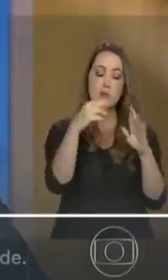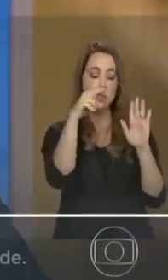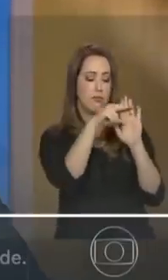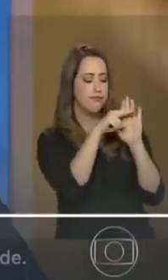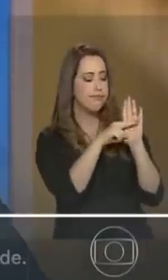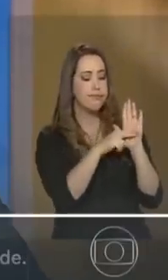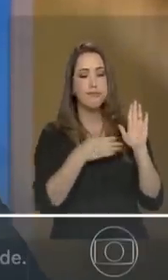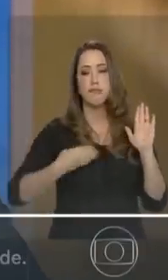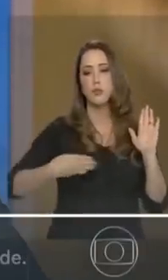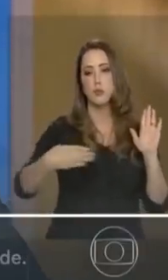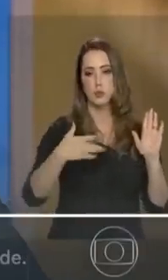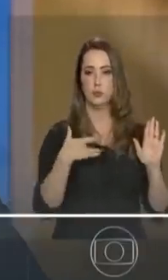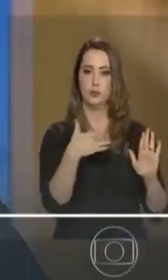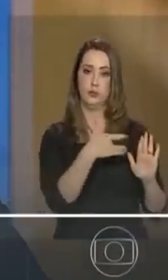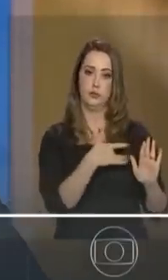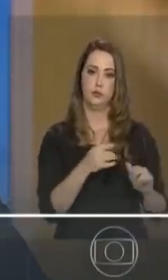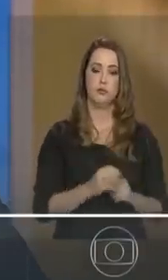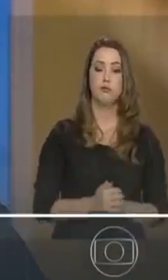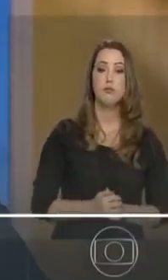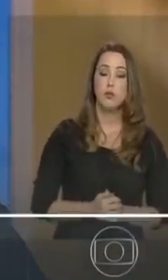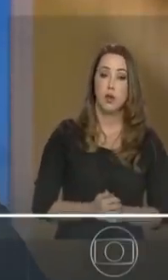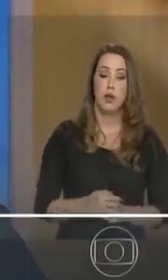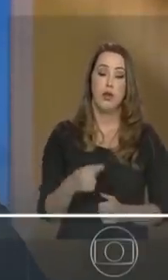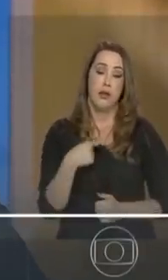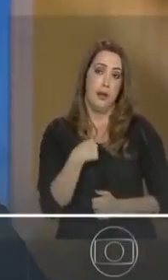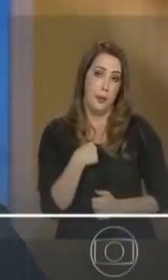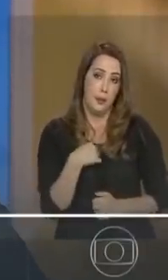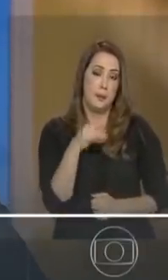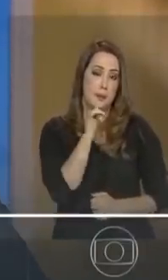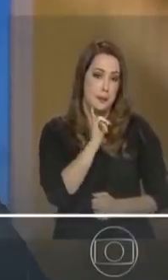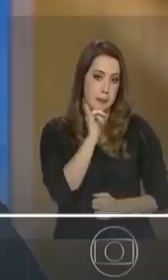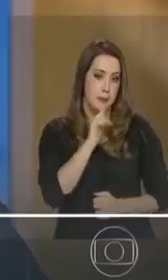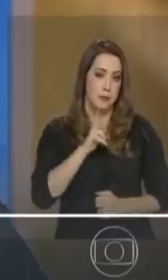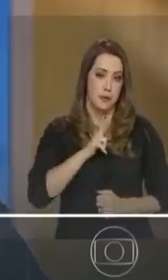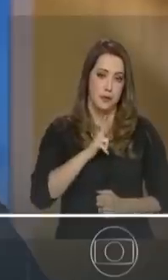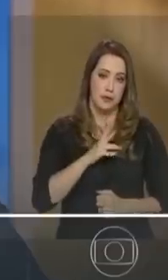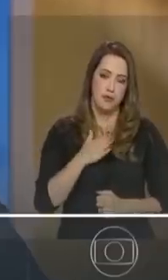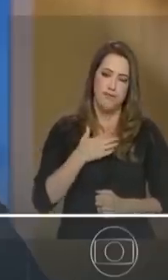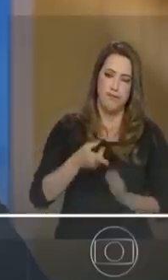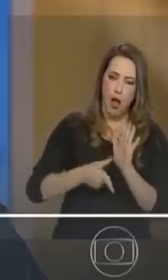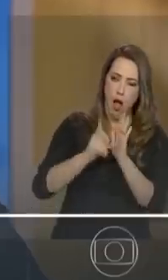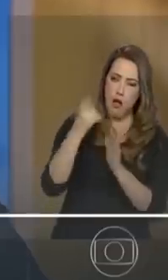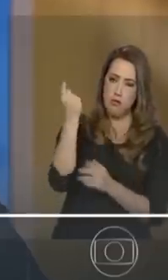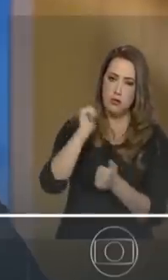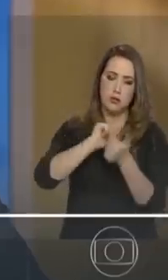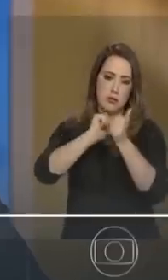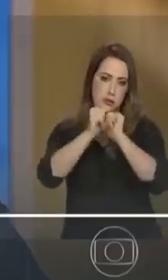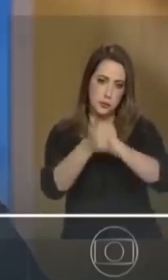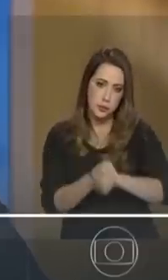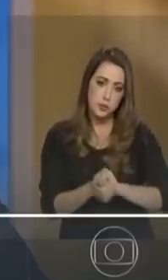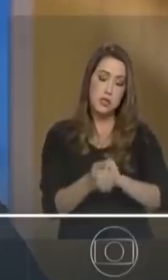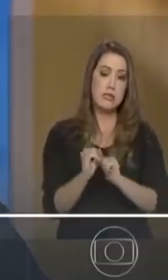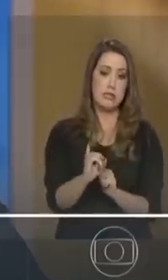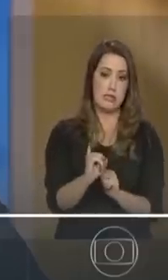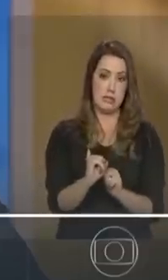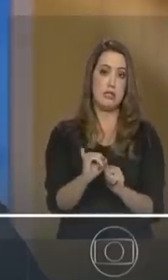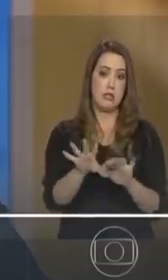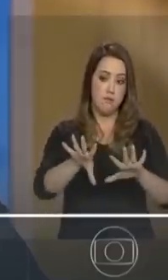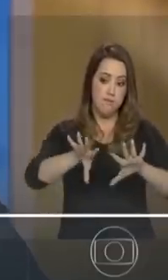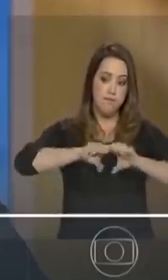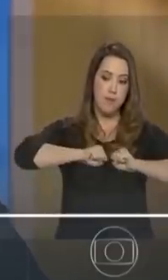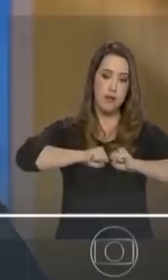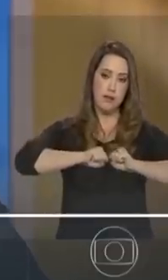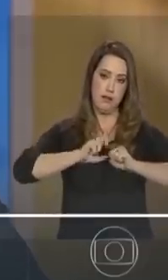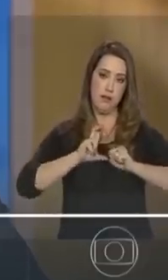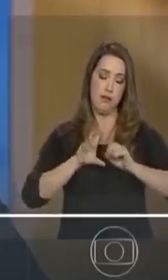Bolsonaro voltou a classificar a Covid-19 de gripezinha. Pelo meu histórico de atleta, caso fosse